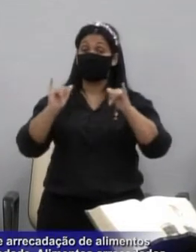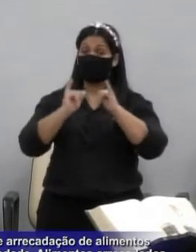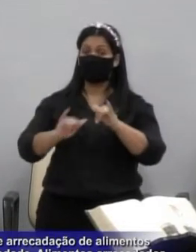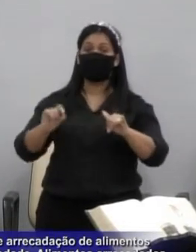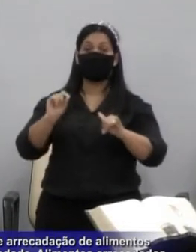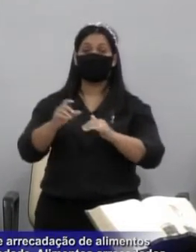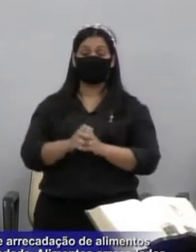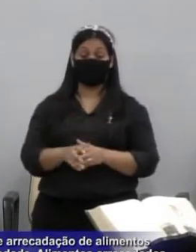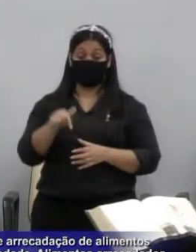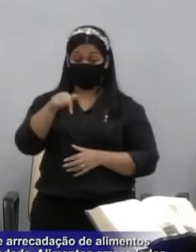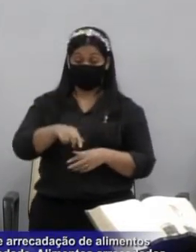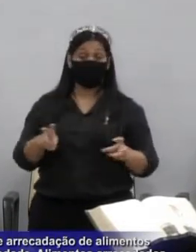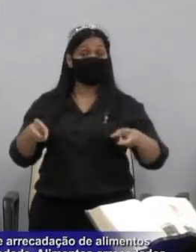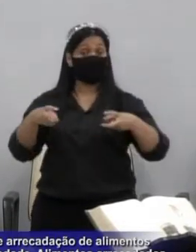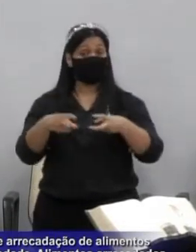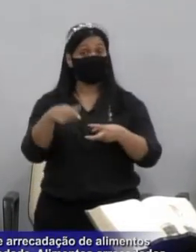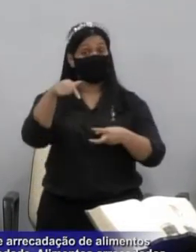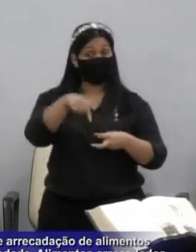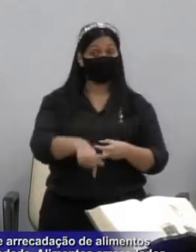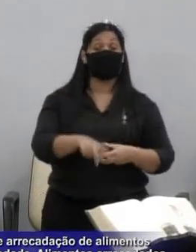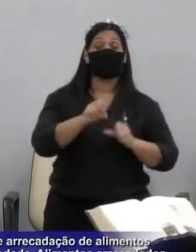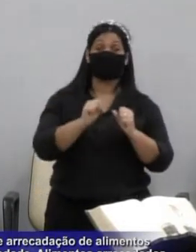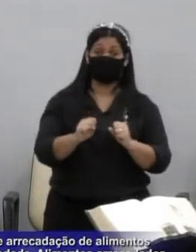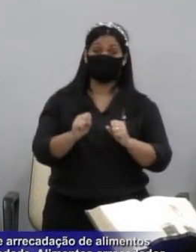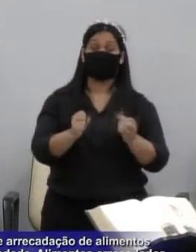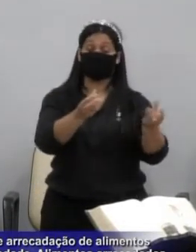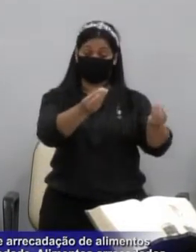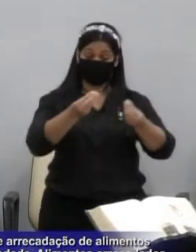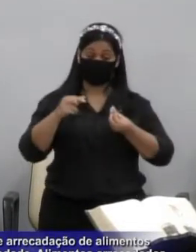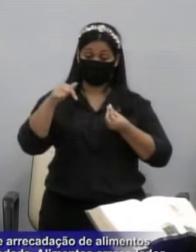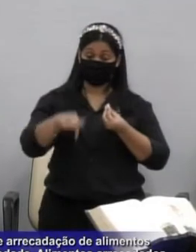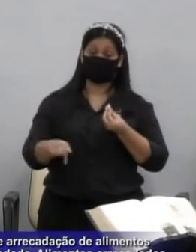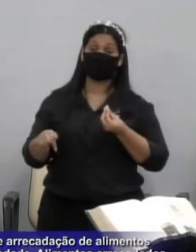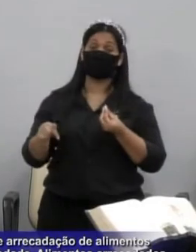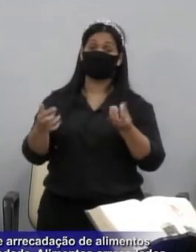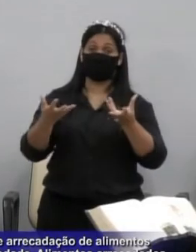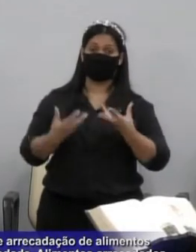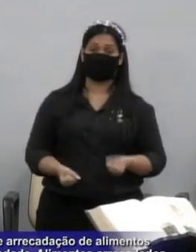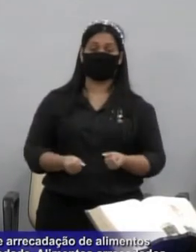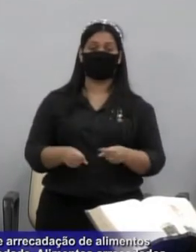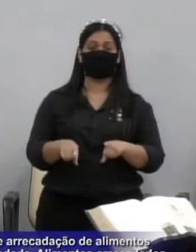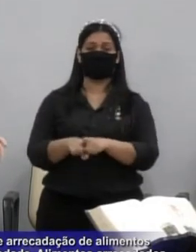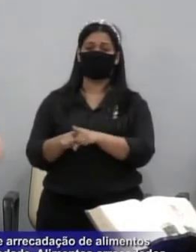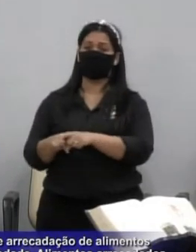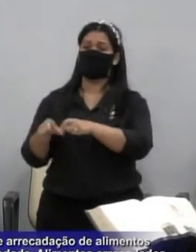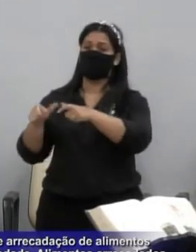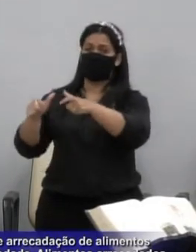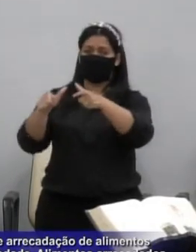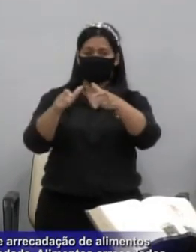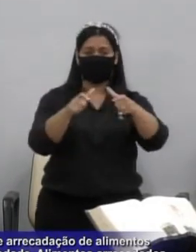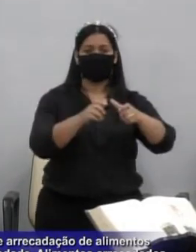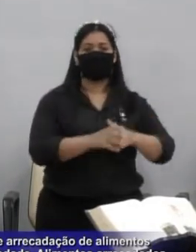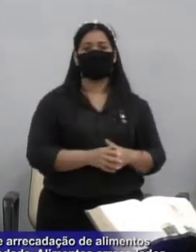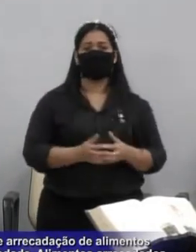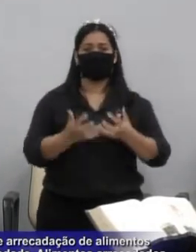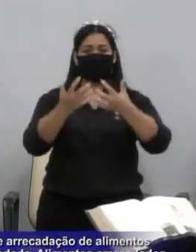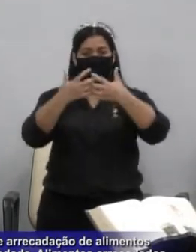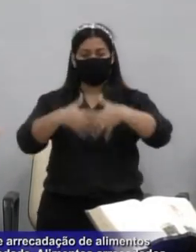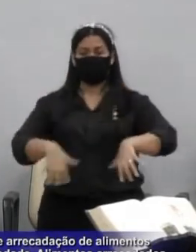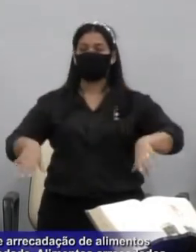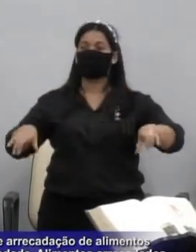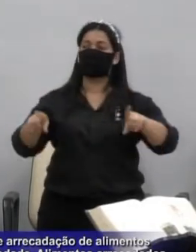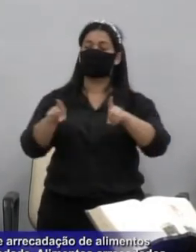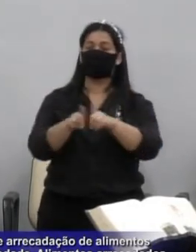Câmara vai ser um ponto, então, de arrecadação de alimentos, assim como outros locais, os clubes rotarianos, a